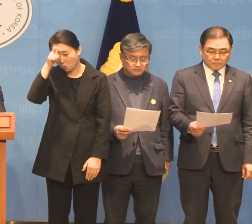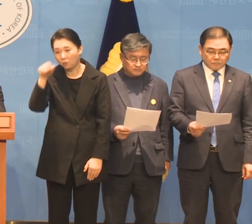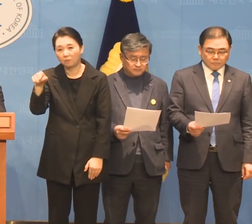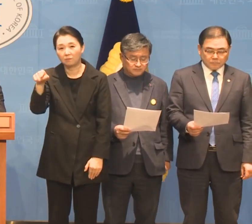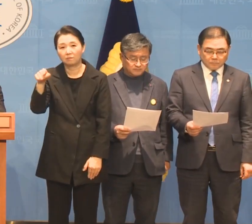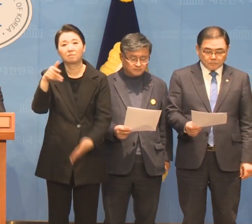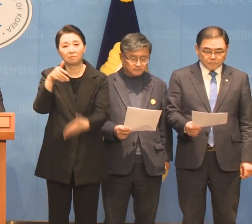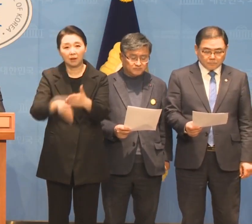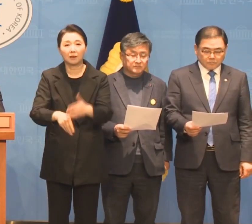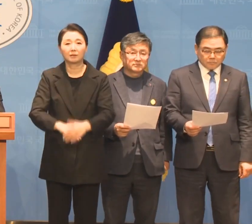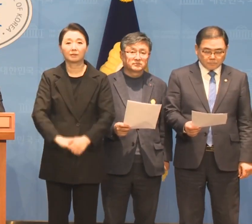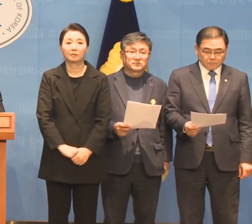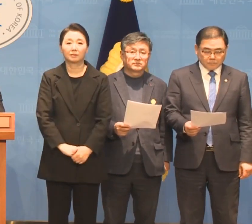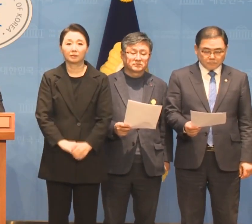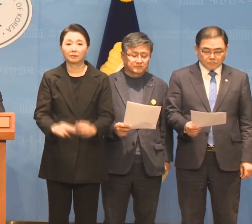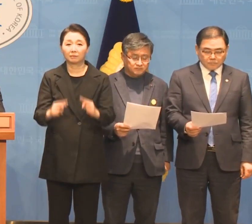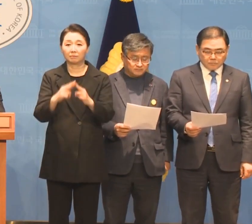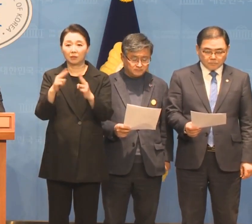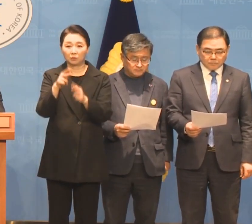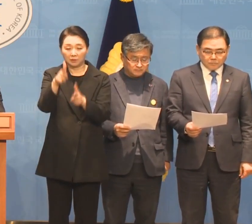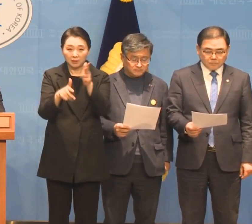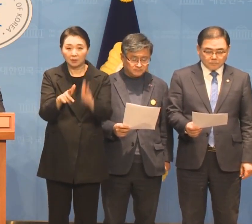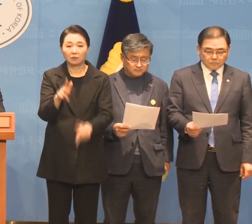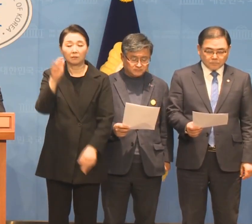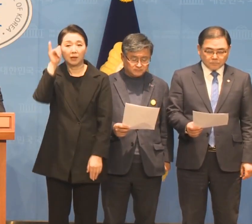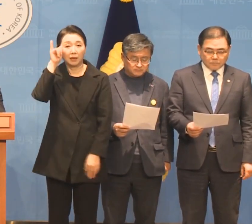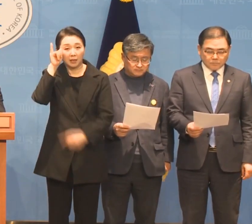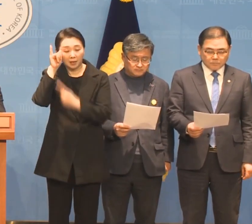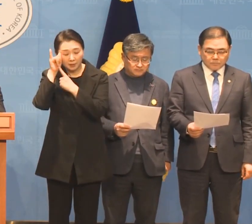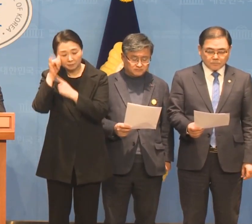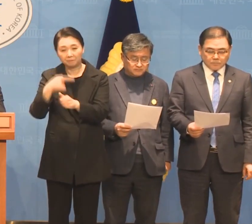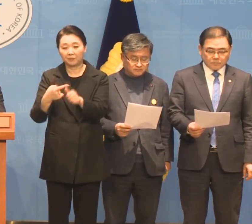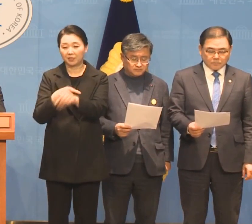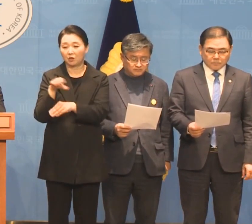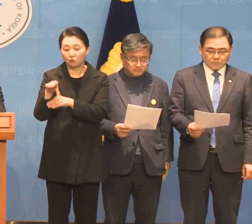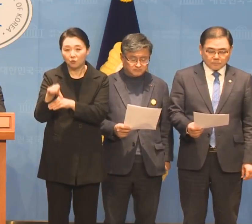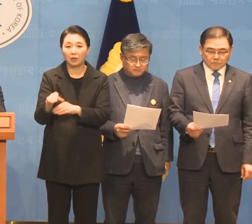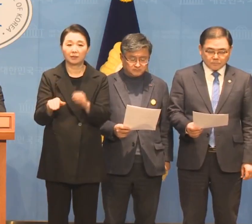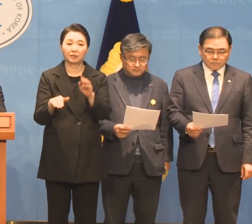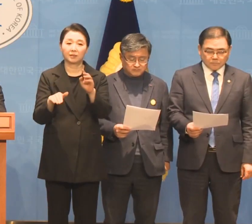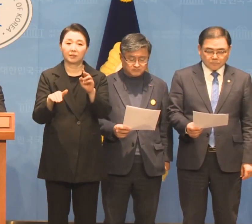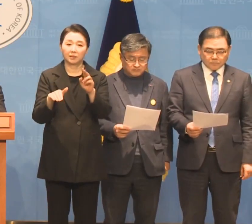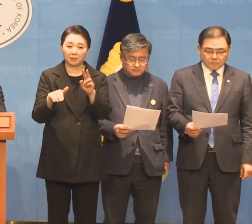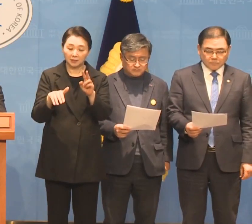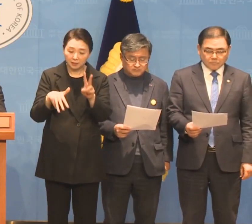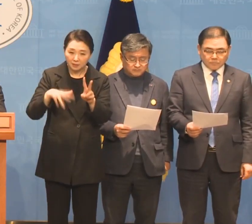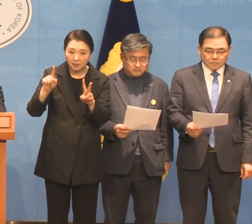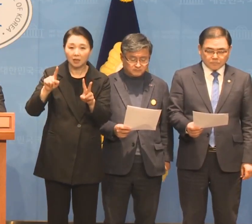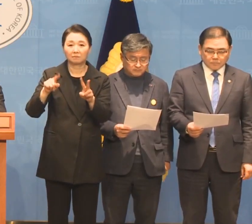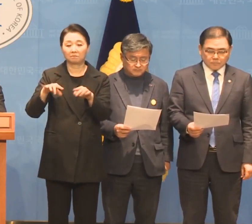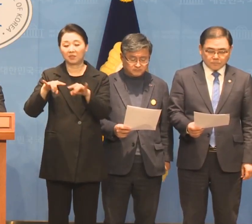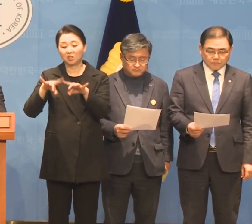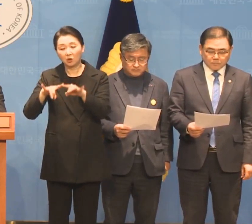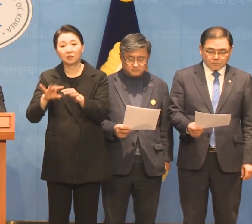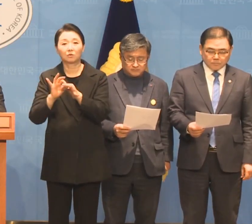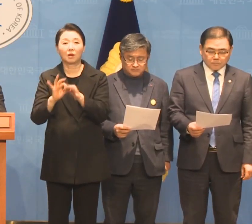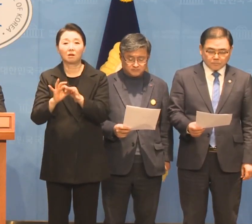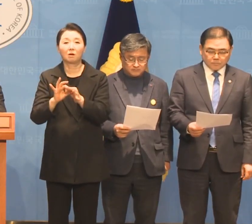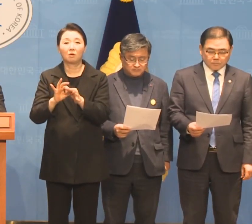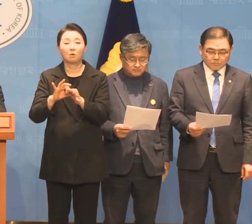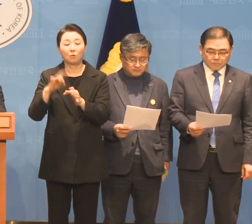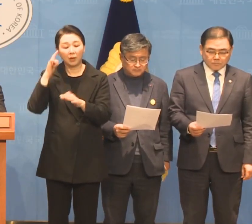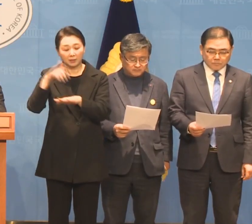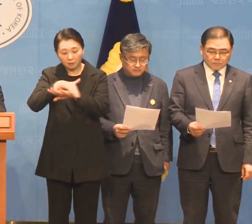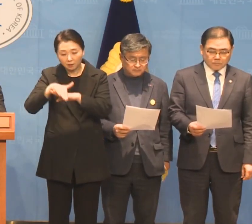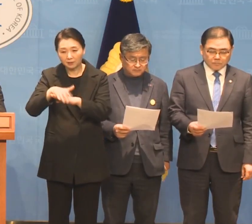때문입니다. 반도체 산업은 AI, 자율주행, 2차 전지 등 모든 첨단 미래 전략 산업의